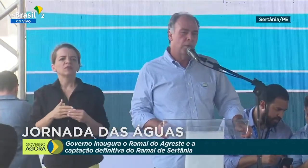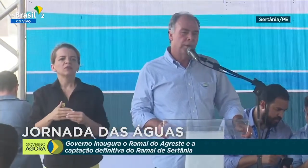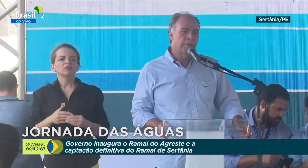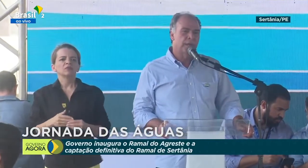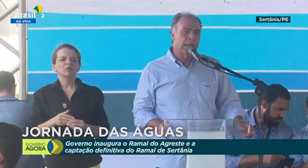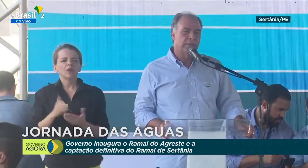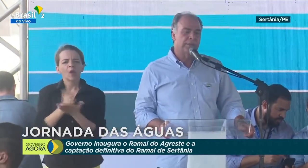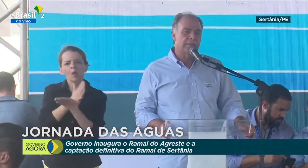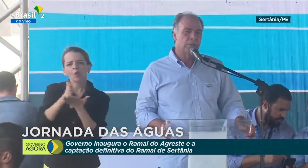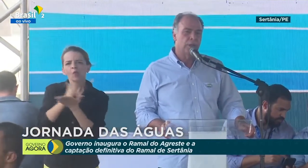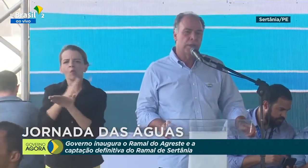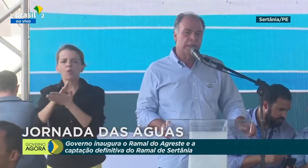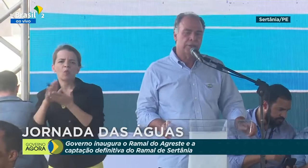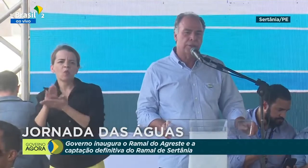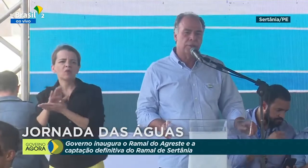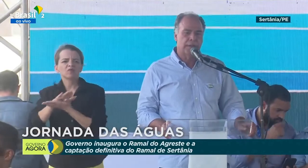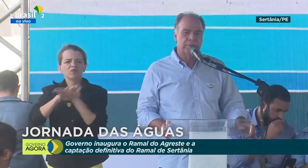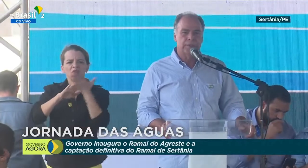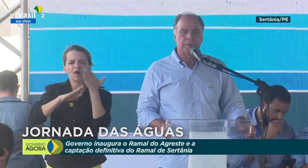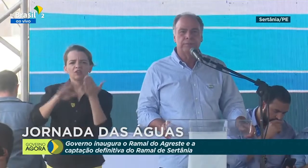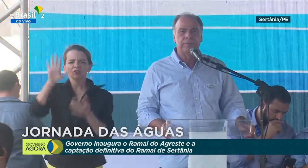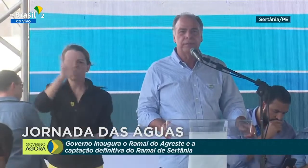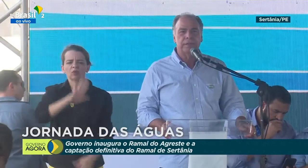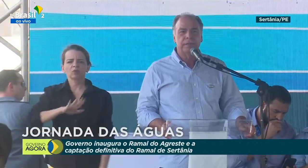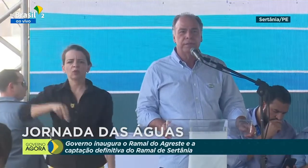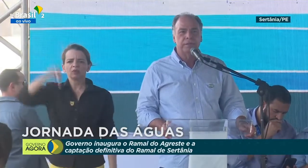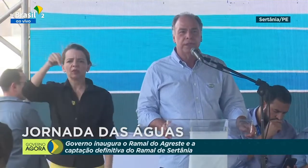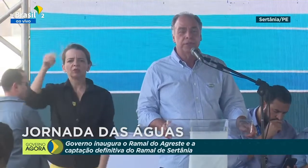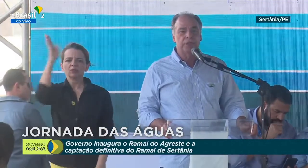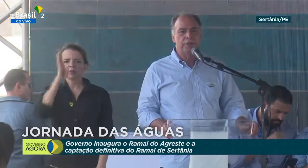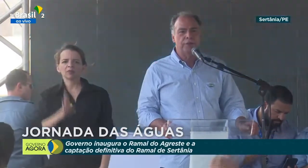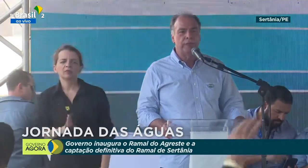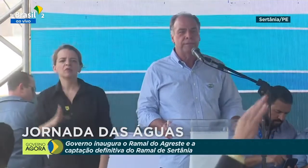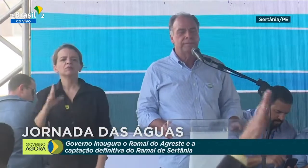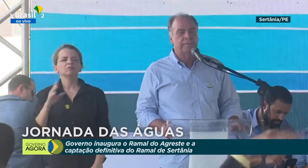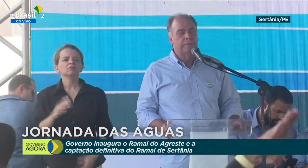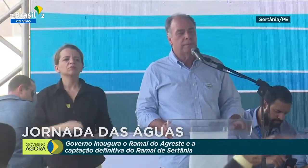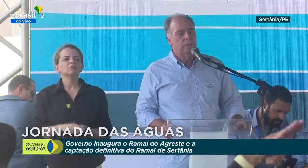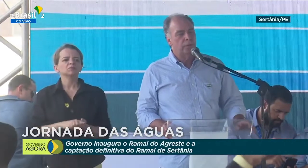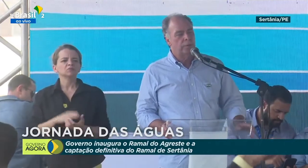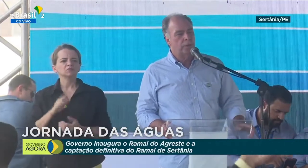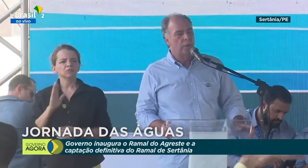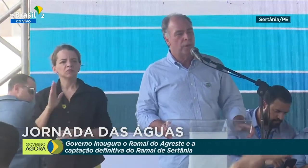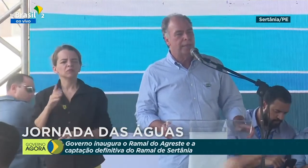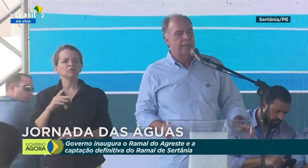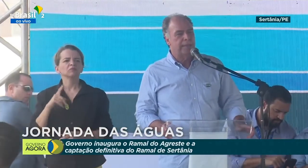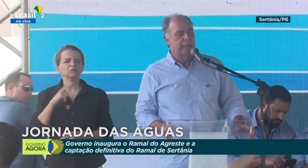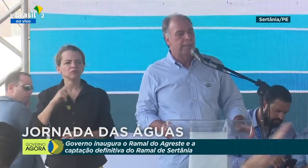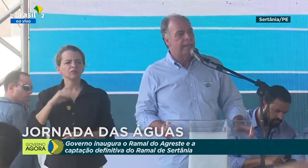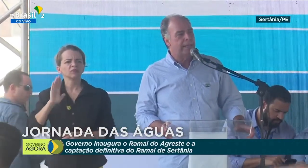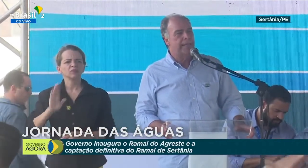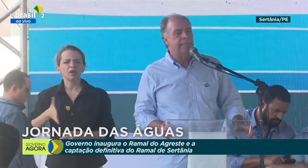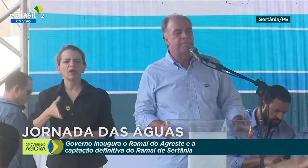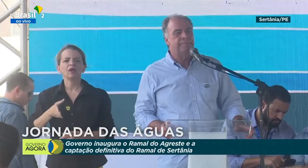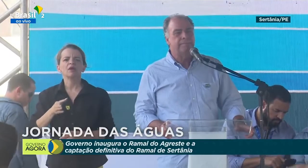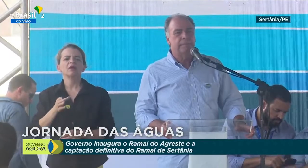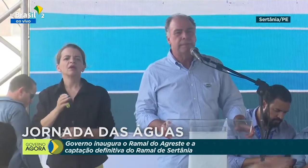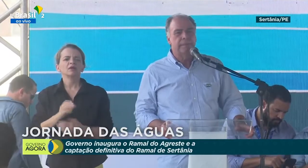em algumas viagens ao Nordeste do Brasil. Já estive com o senhor na